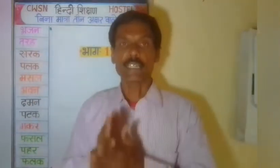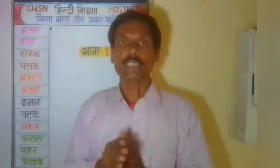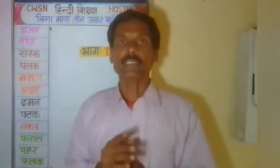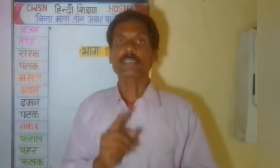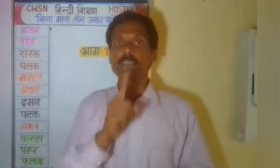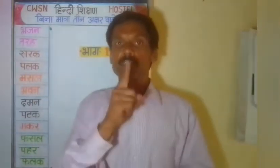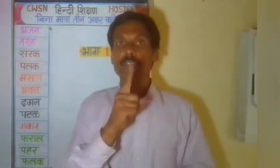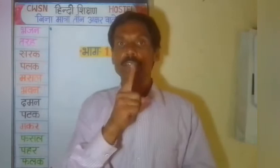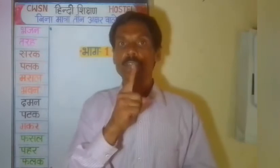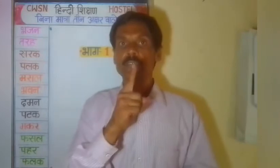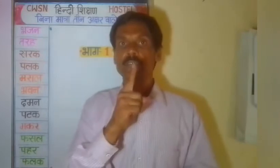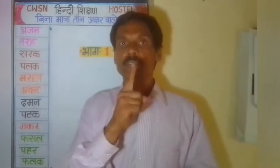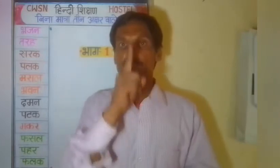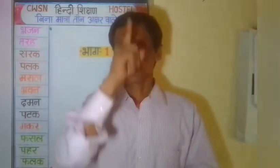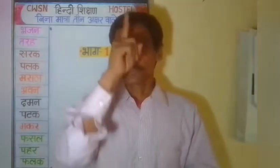संकेत